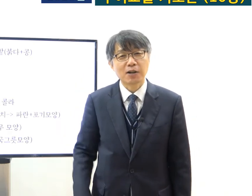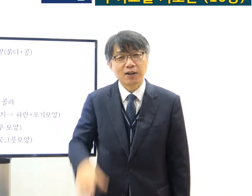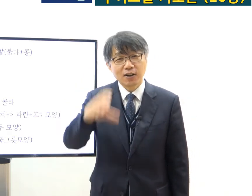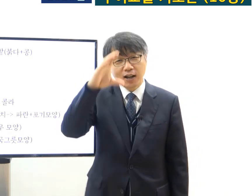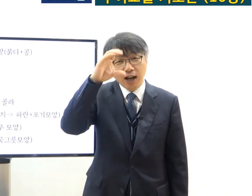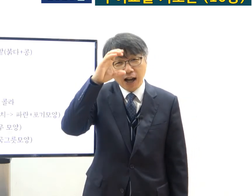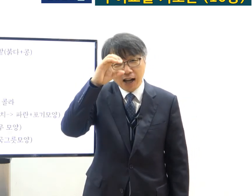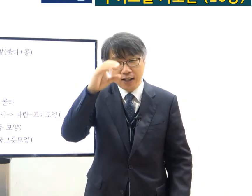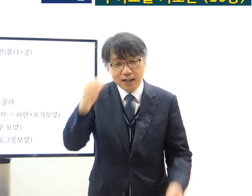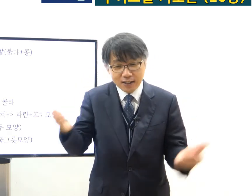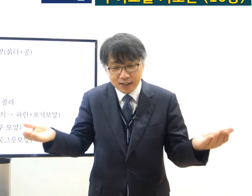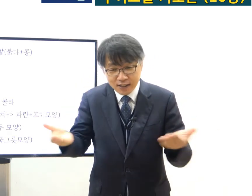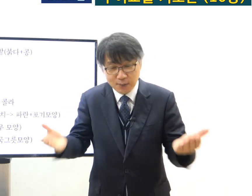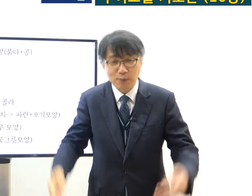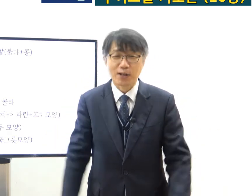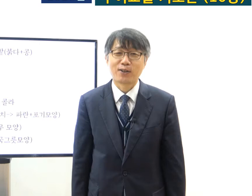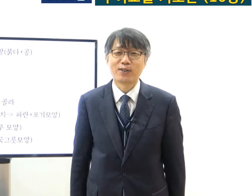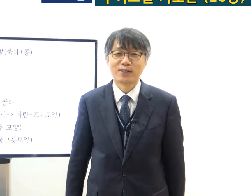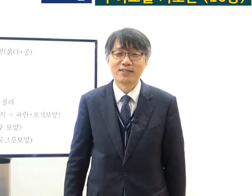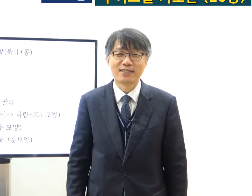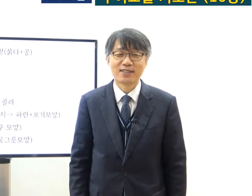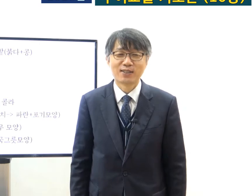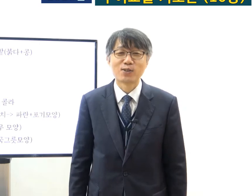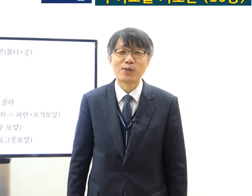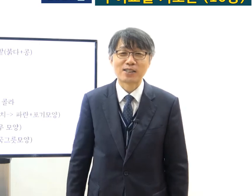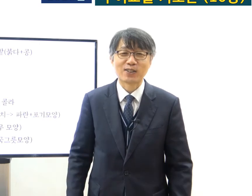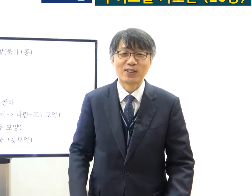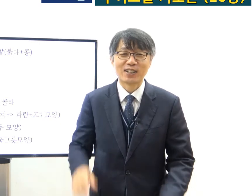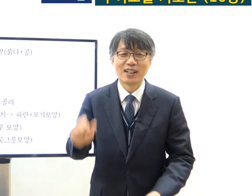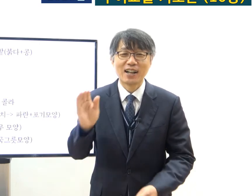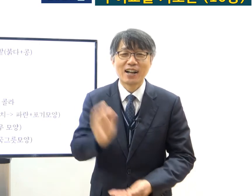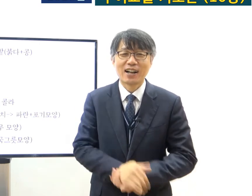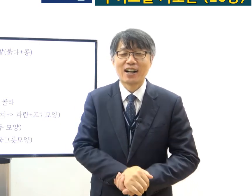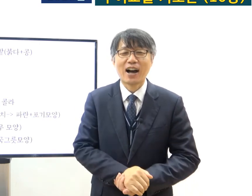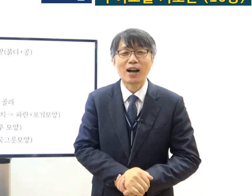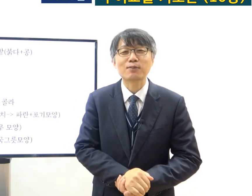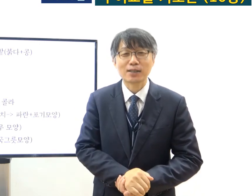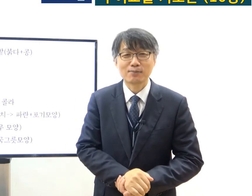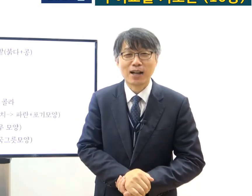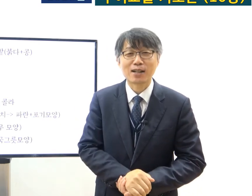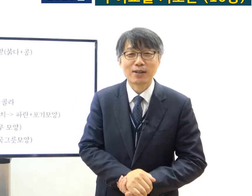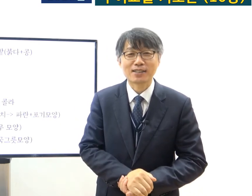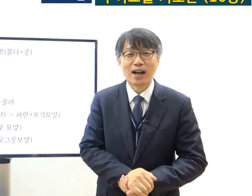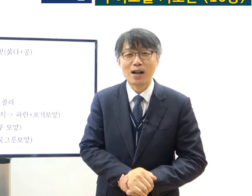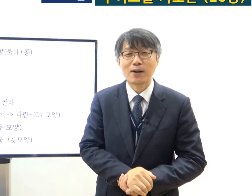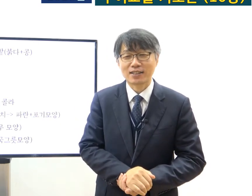뭘까요? 알일 하면 뭘까요? 궁금하시죠? 아르바이트입니다.